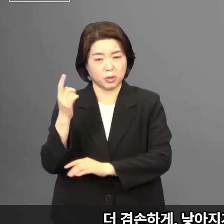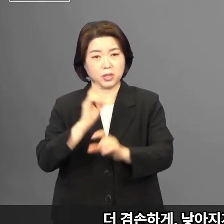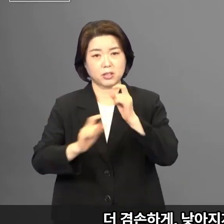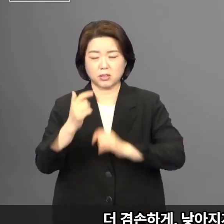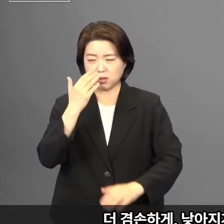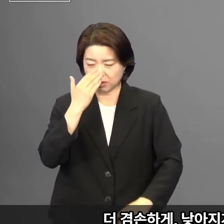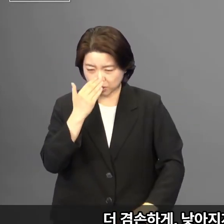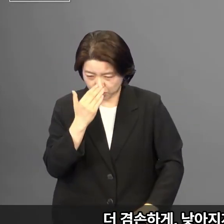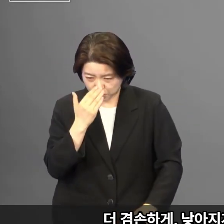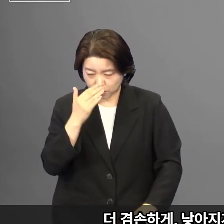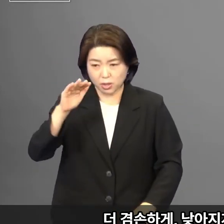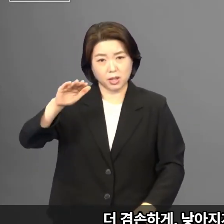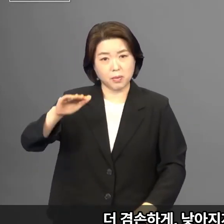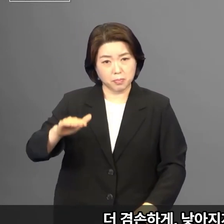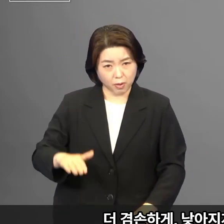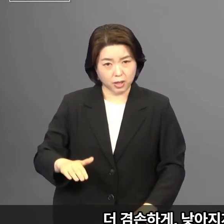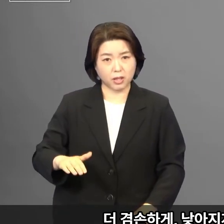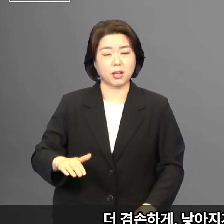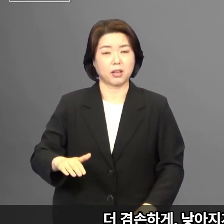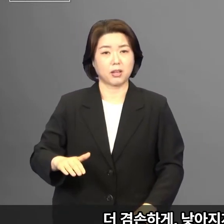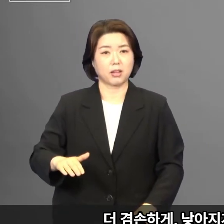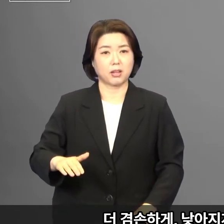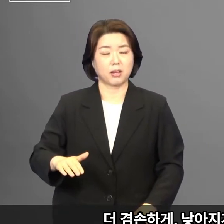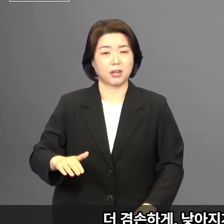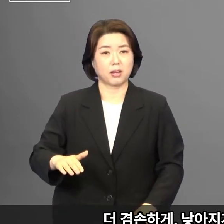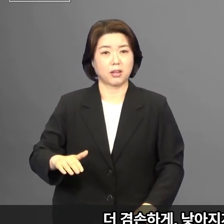겸손하게, 낮아지게, 겸허하게